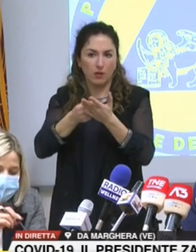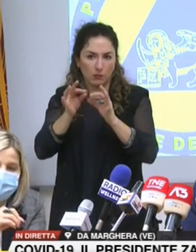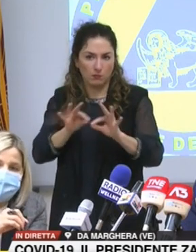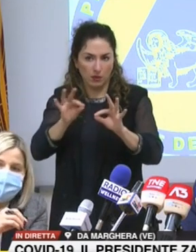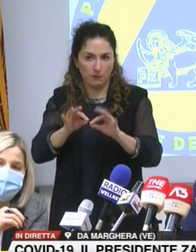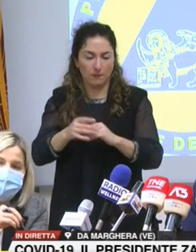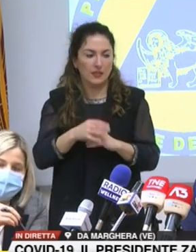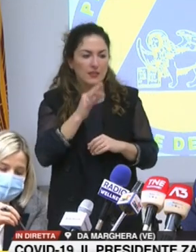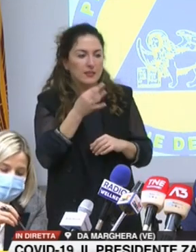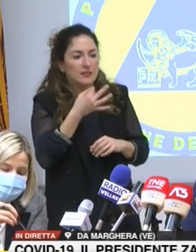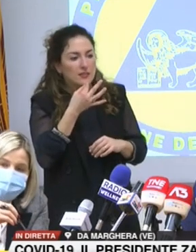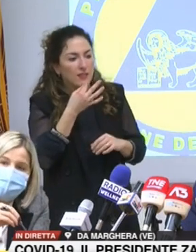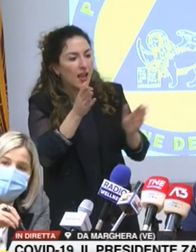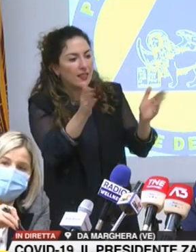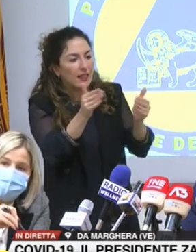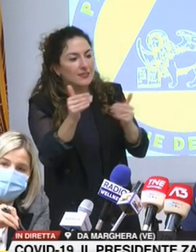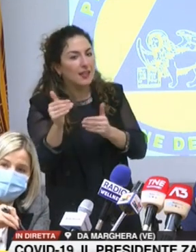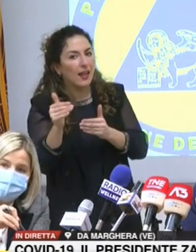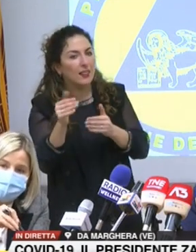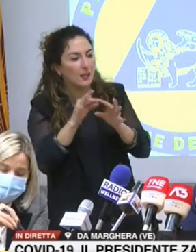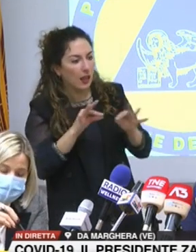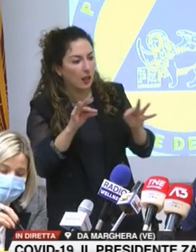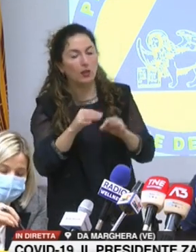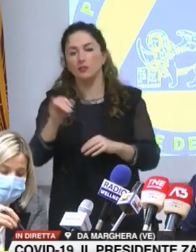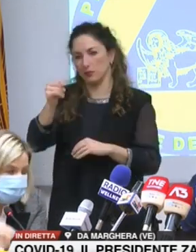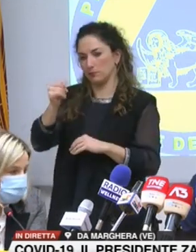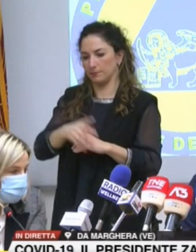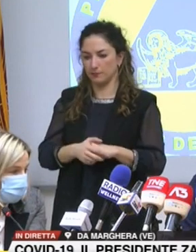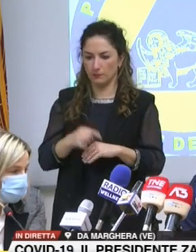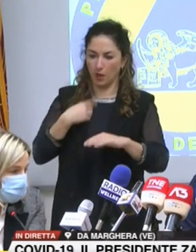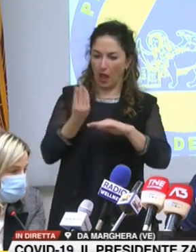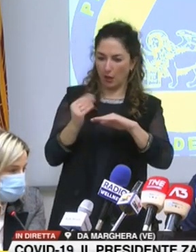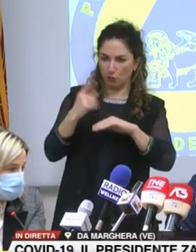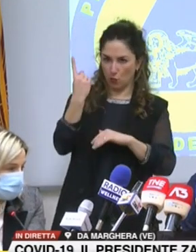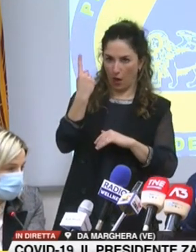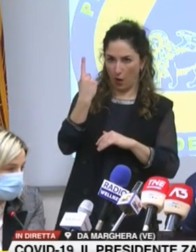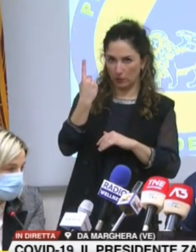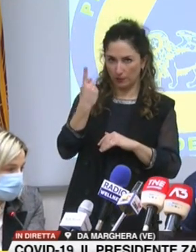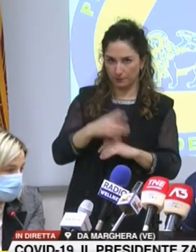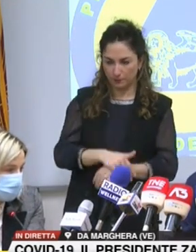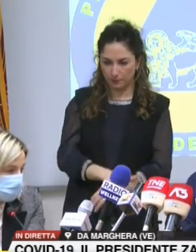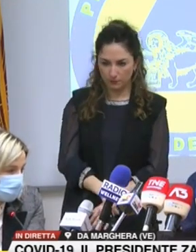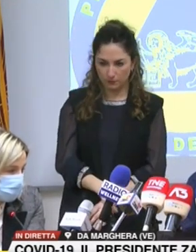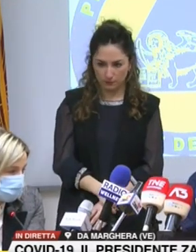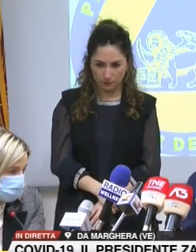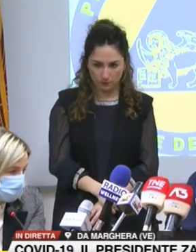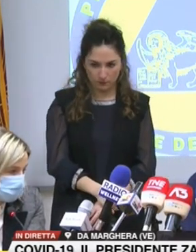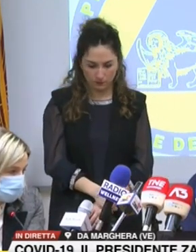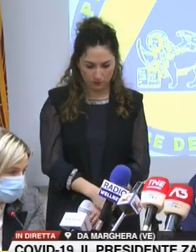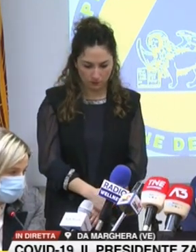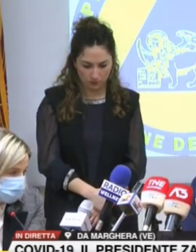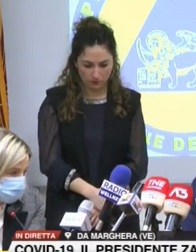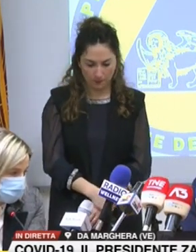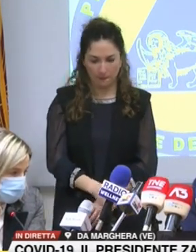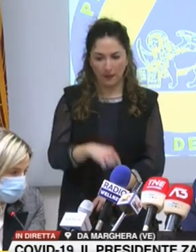tipo distretti? Aggiungo, sul territorio, sì. Allora, aggiungo una cosa, credo che anche l'incontro che